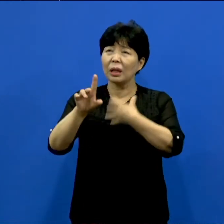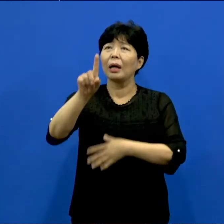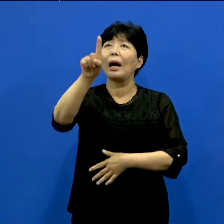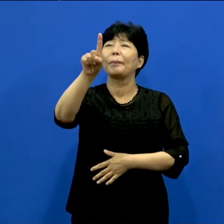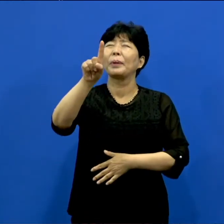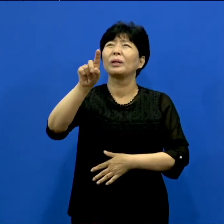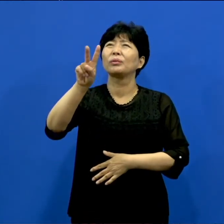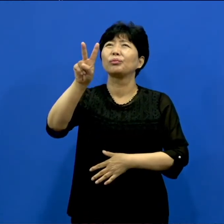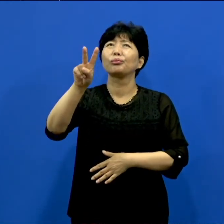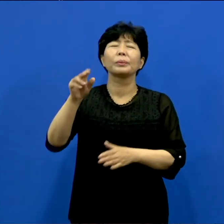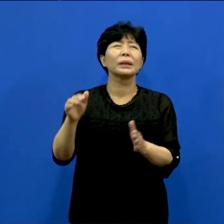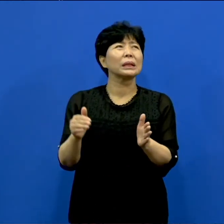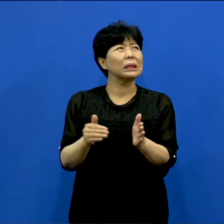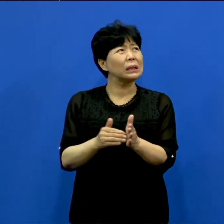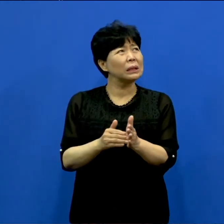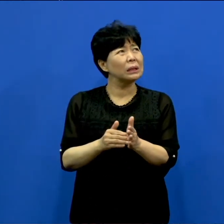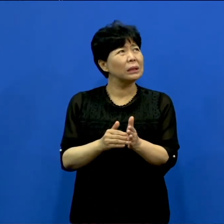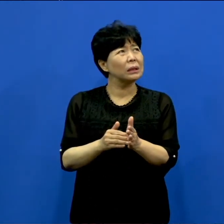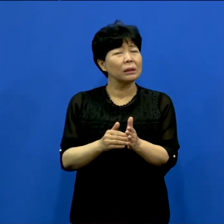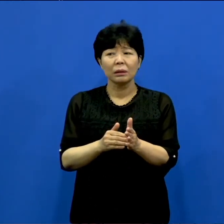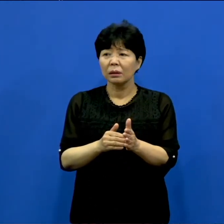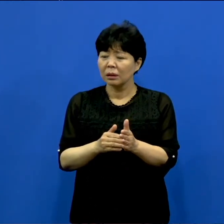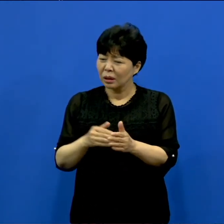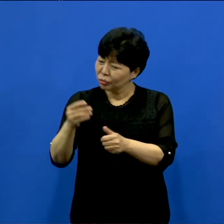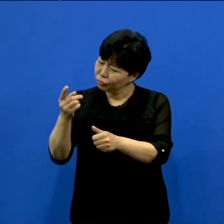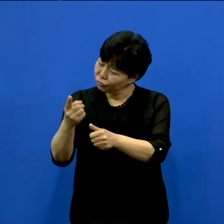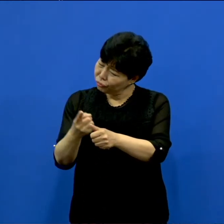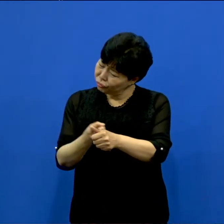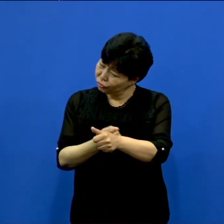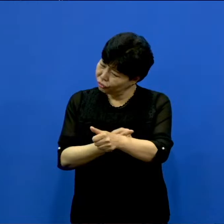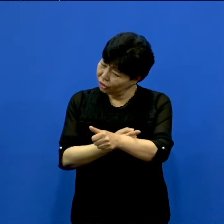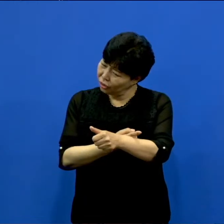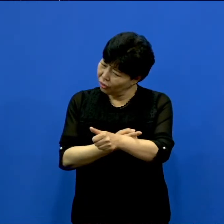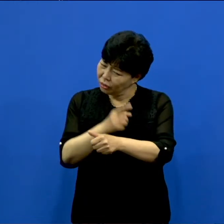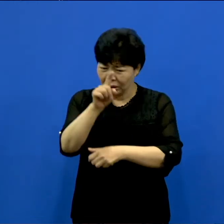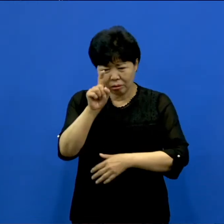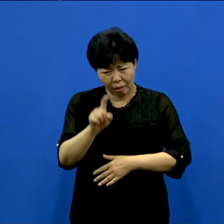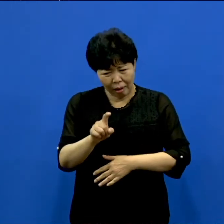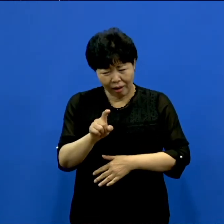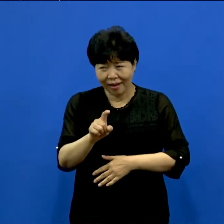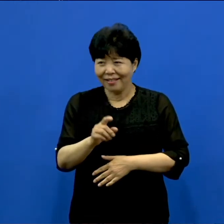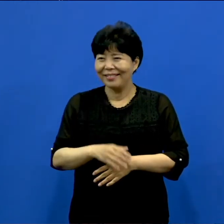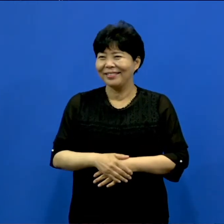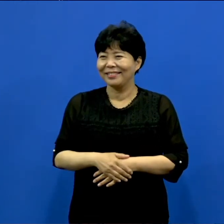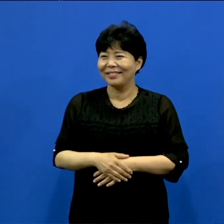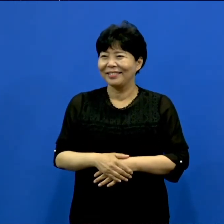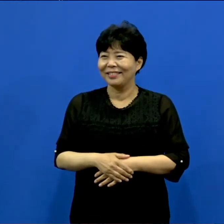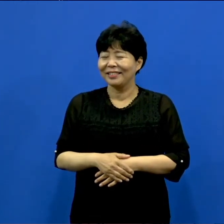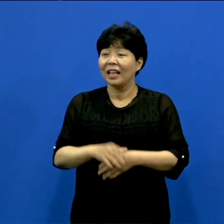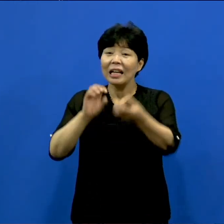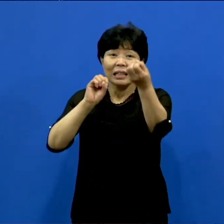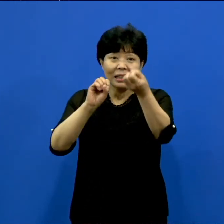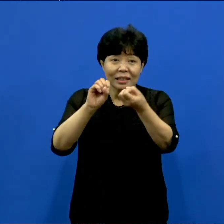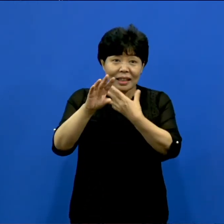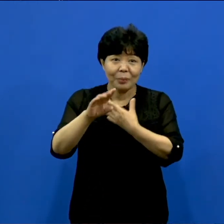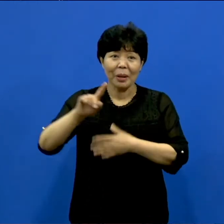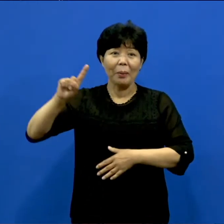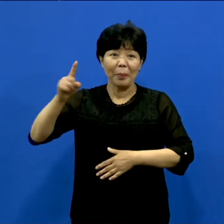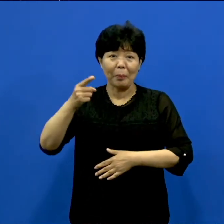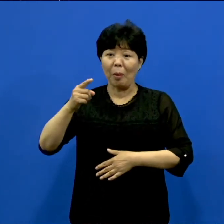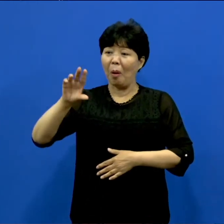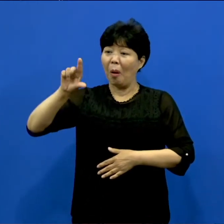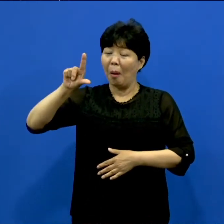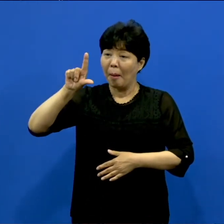그때 우연이었을 거야. 근데 여러분 100번, 1000번, 만번이 되면 어떻게 되겠어요? 안 믿을 수 있겠습니까 여러분?